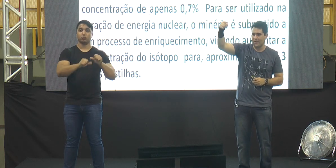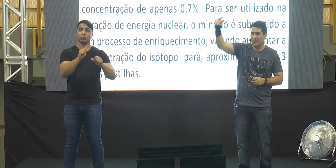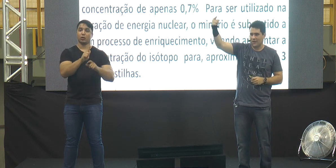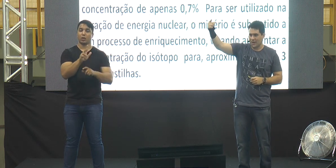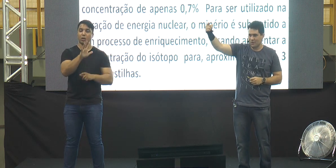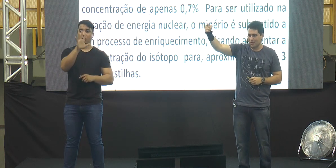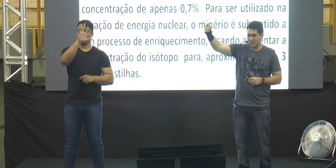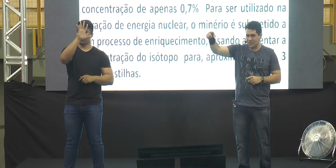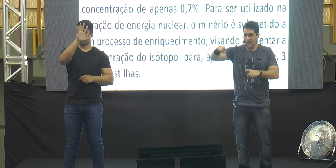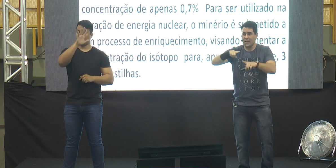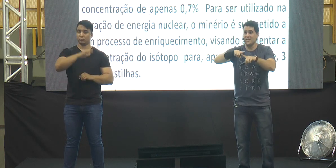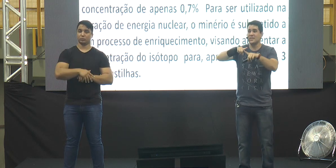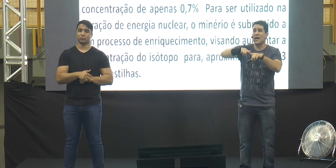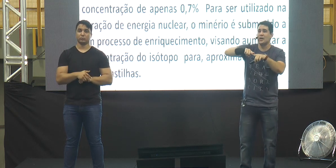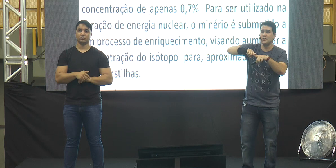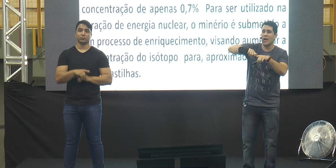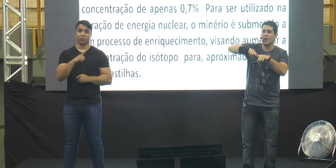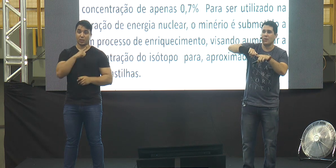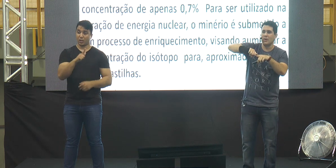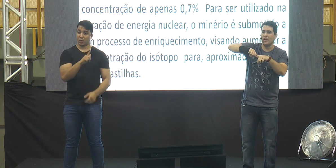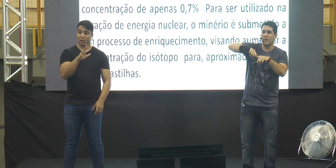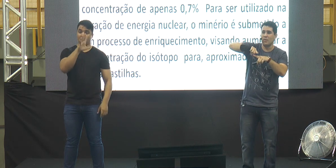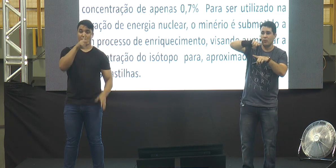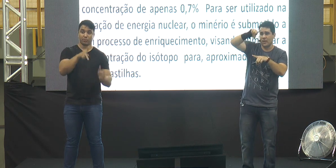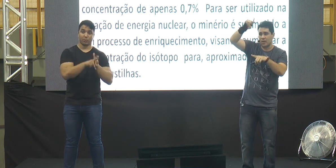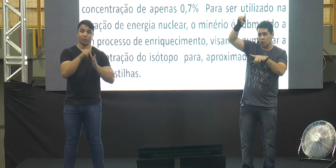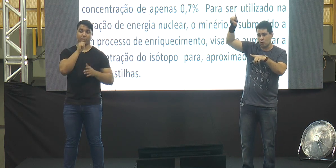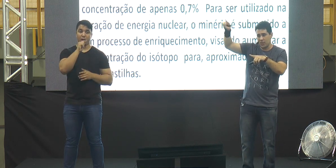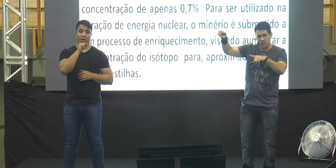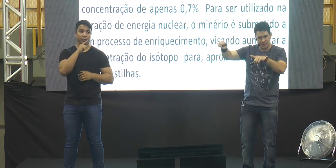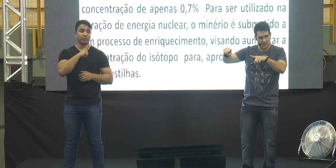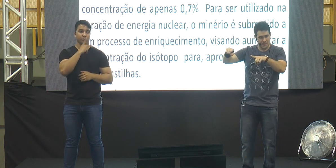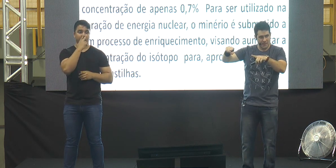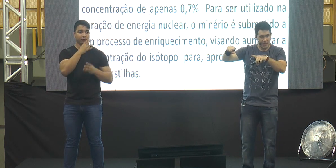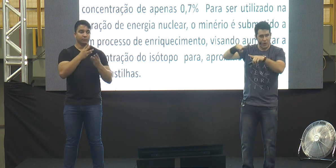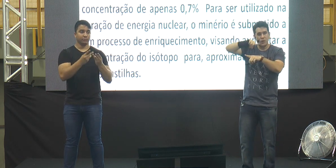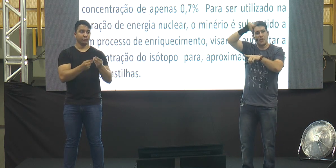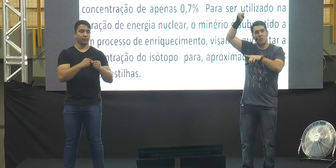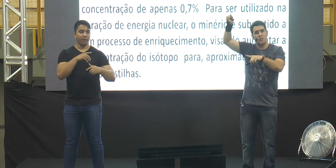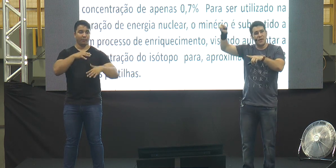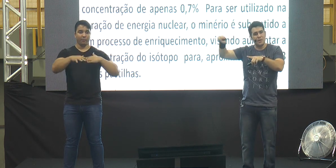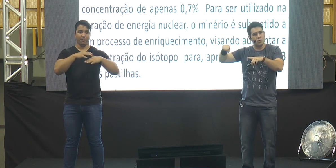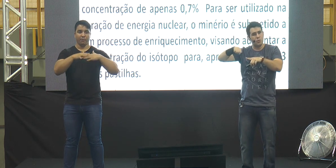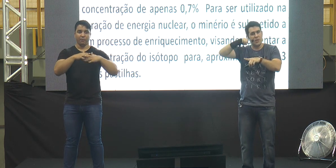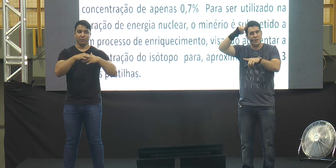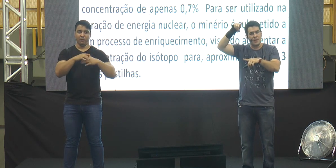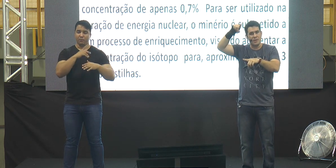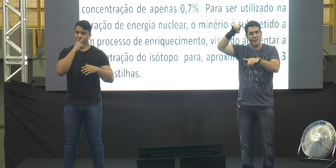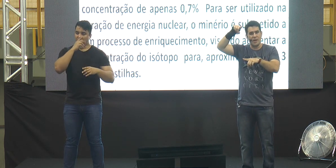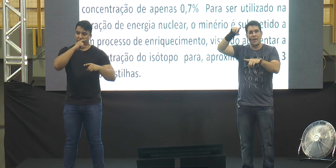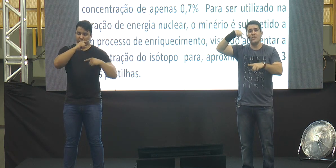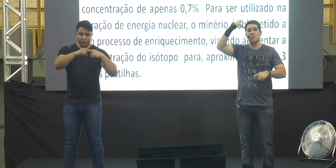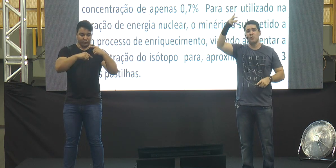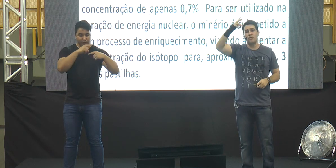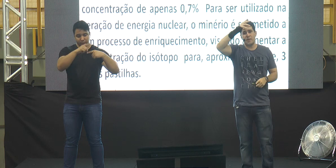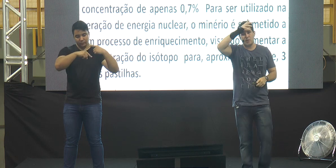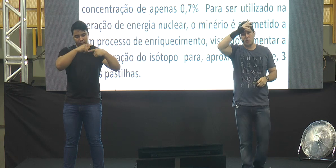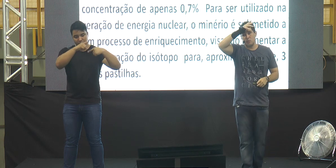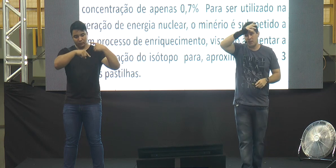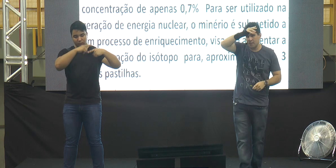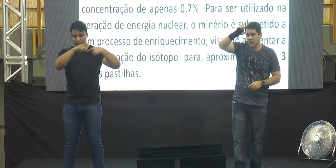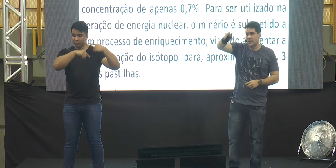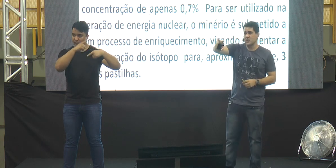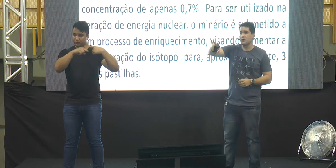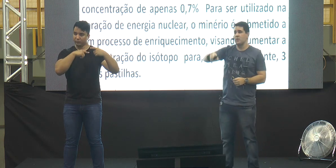quê? Gasosa. Esse gás de água, ele vai movimentar uma turbina. Quando ele movimenta a turbina, esse movimento